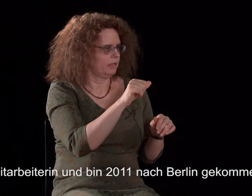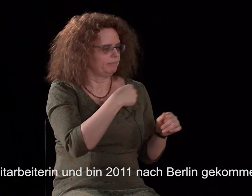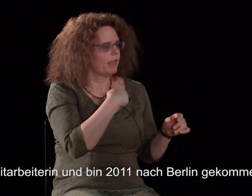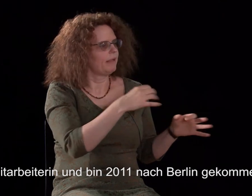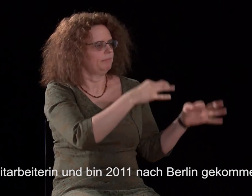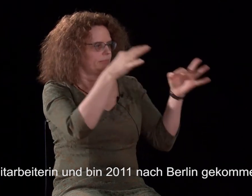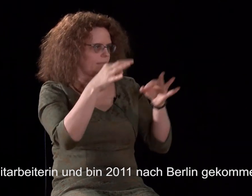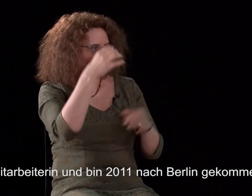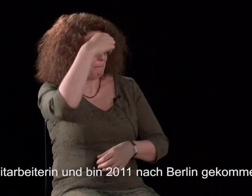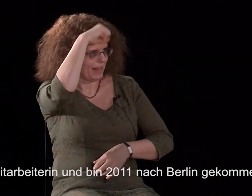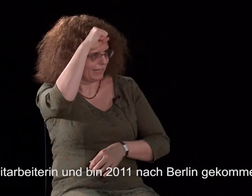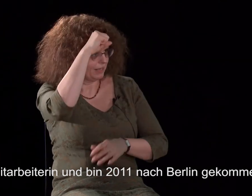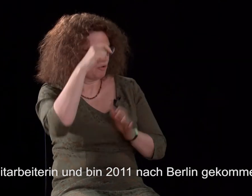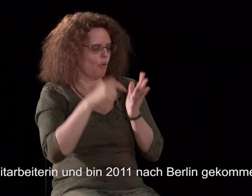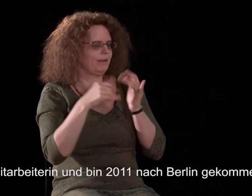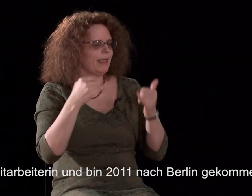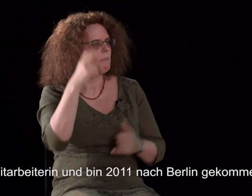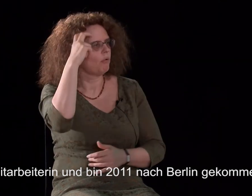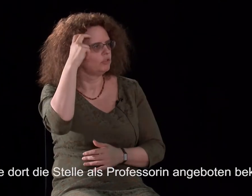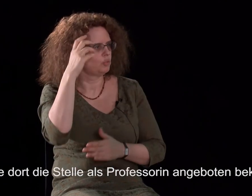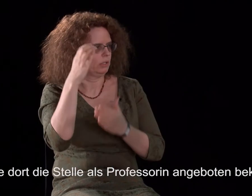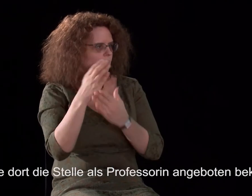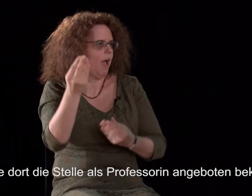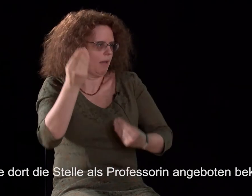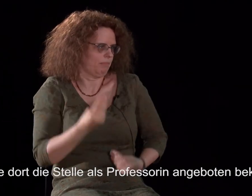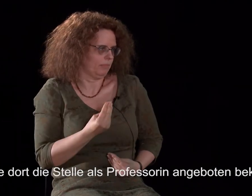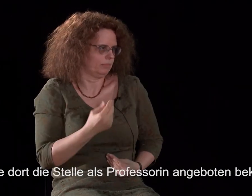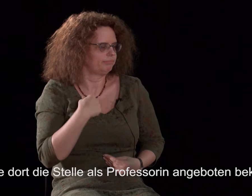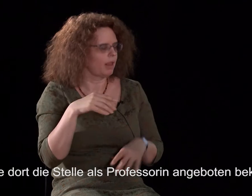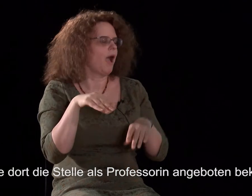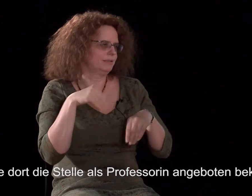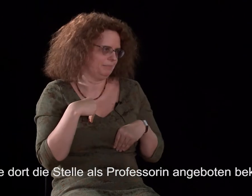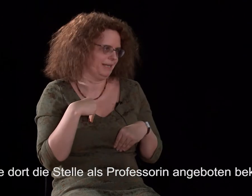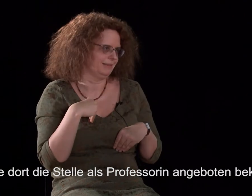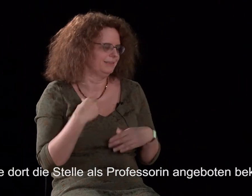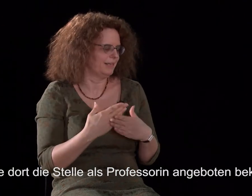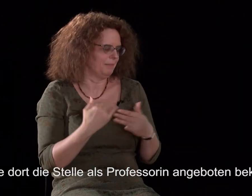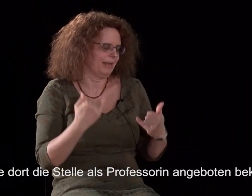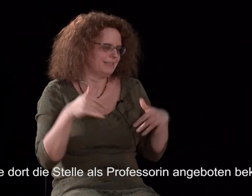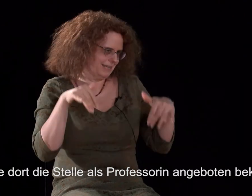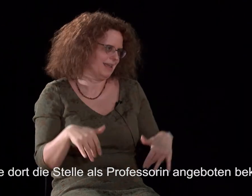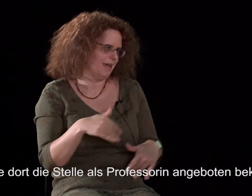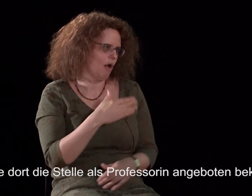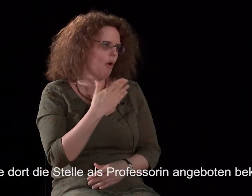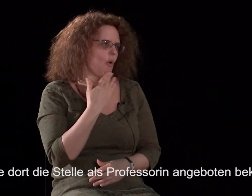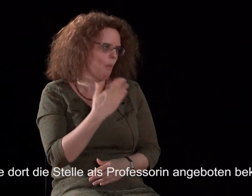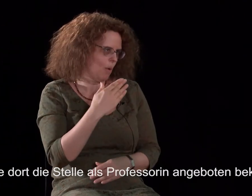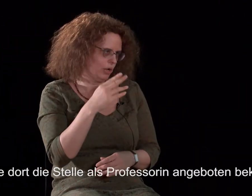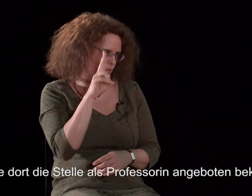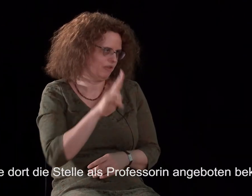2011 dann nach Berlin gekommen. Ich habe dort ja quasi die Stelle als Professorin angeboten bekommen, die